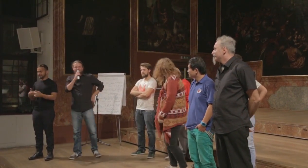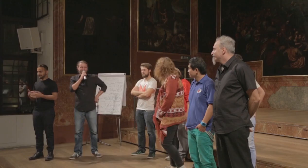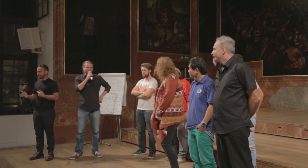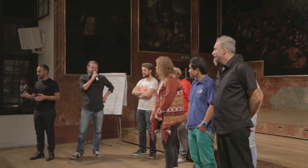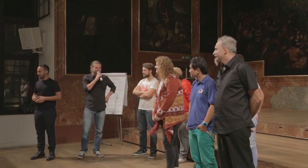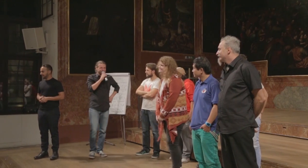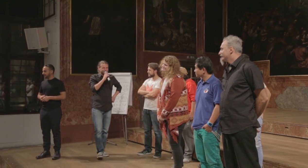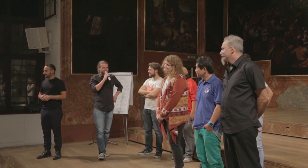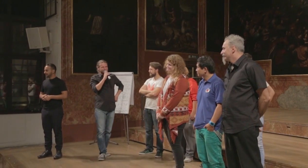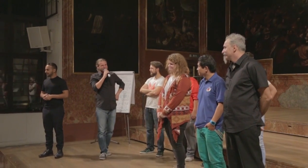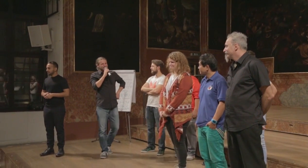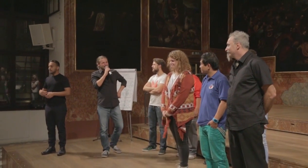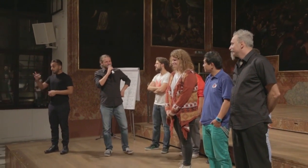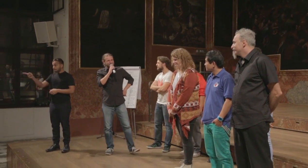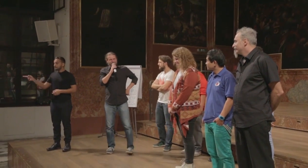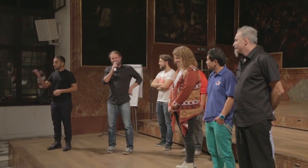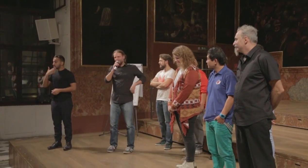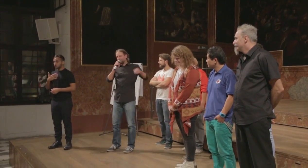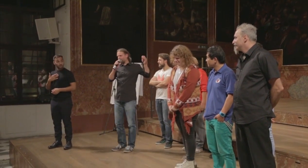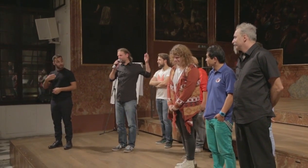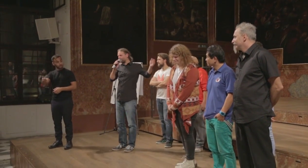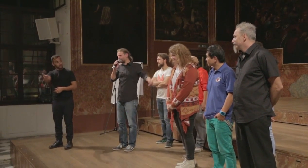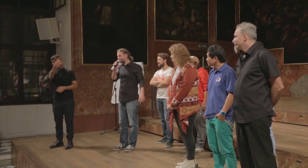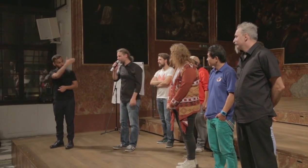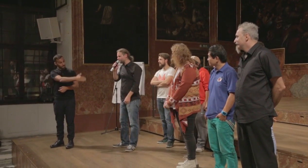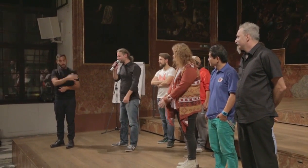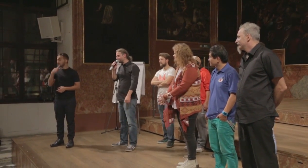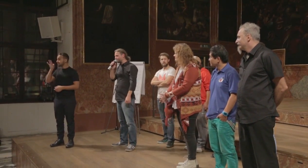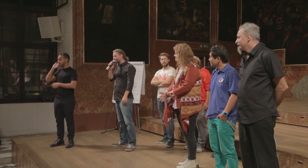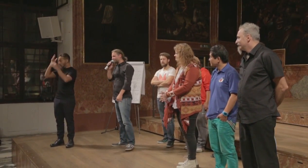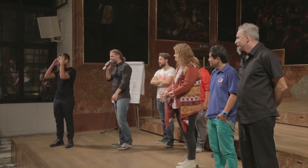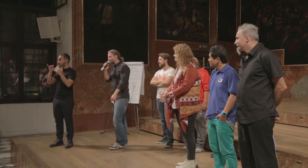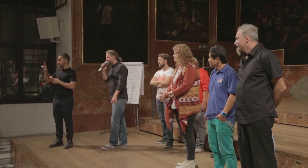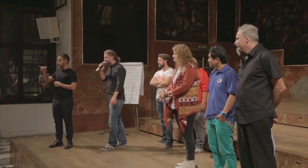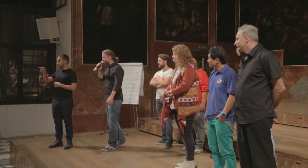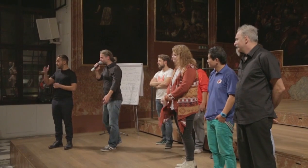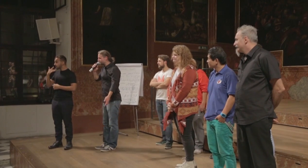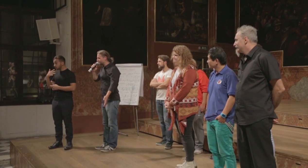Möchten Sie allerdings, dass Annalena Obermoser diesen Poetry Slam gewinnt, dann stehen Sie bitte jetzt